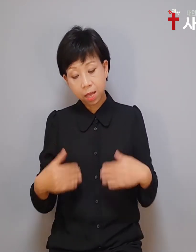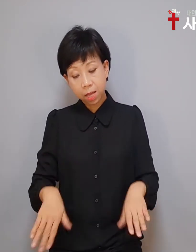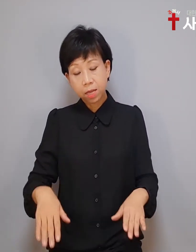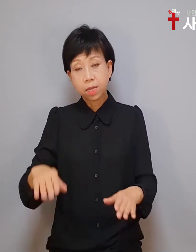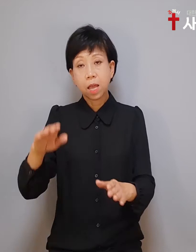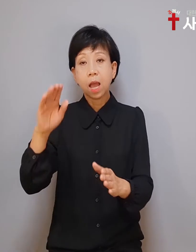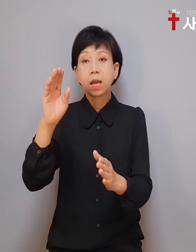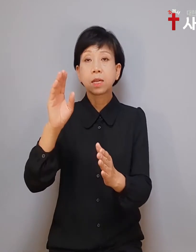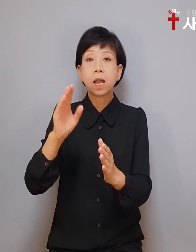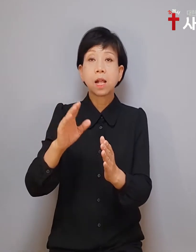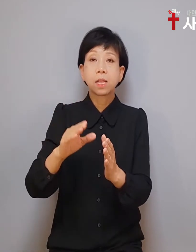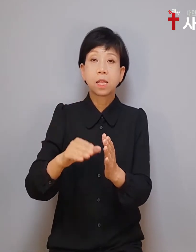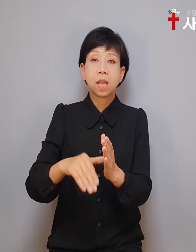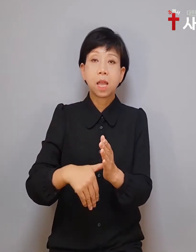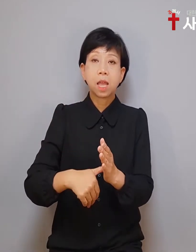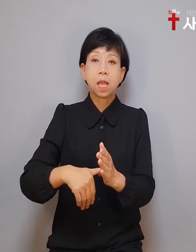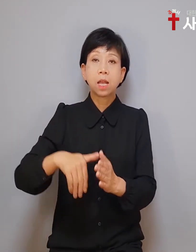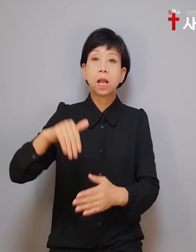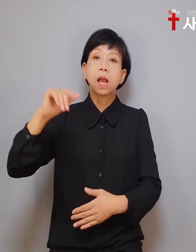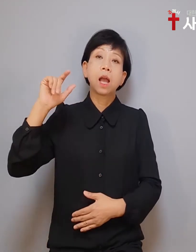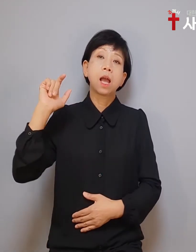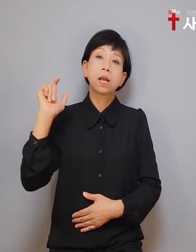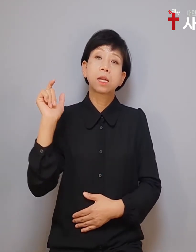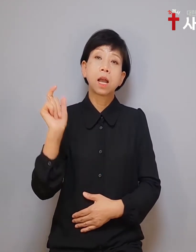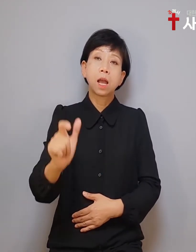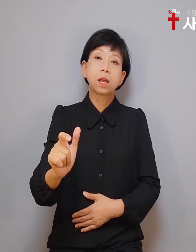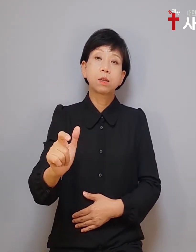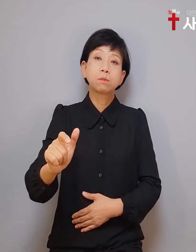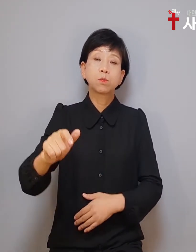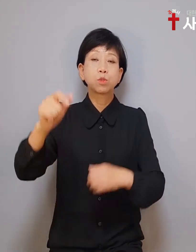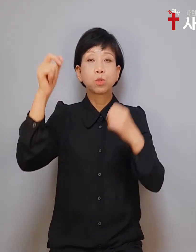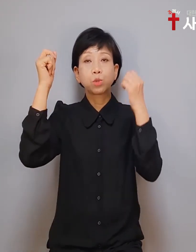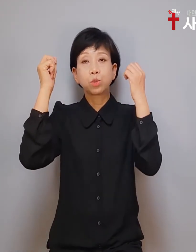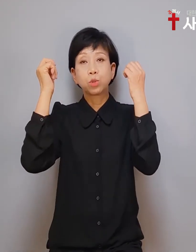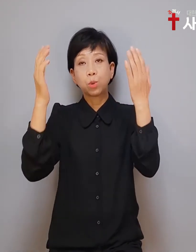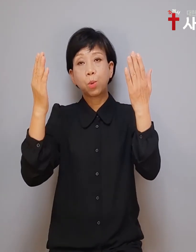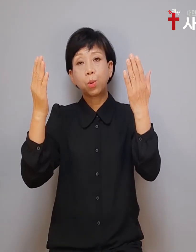내가 약할 때 강함